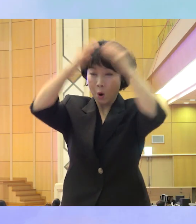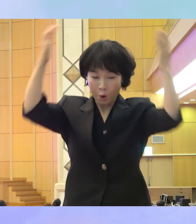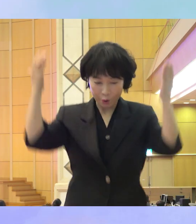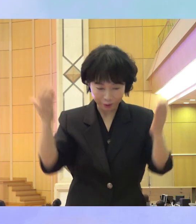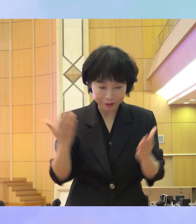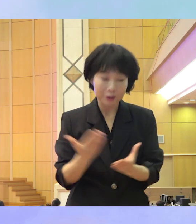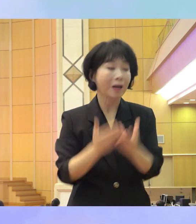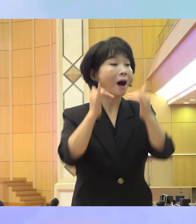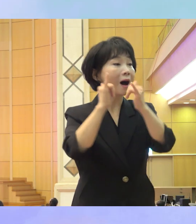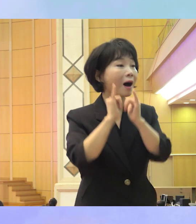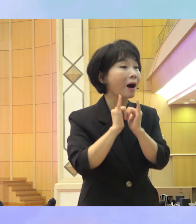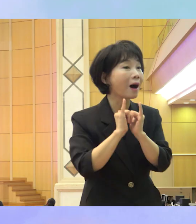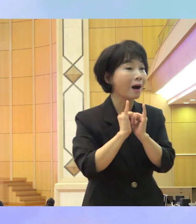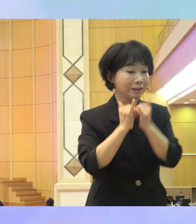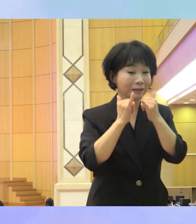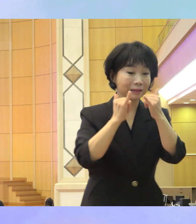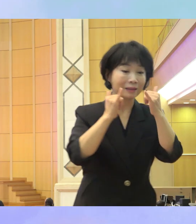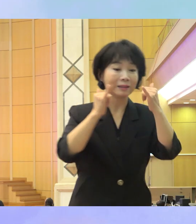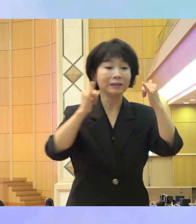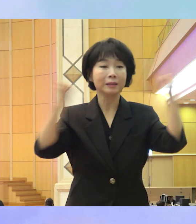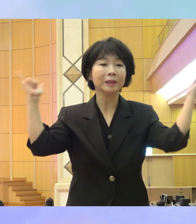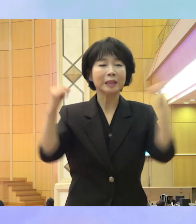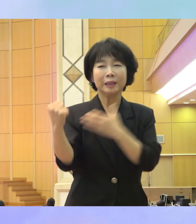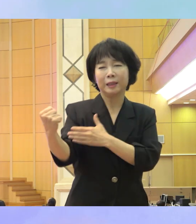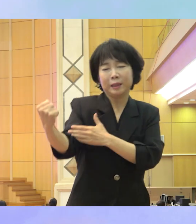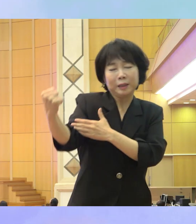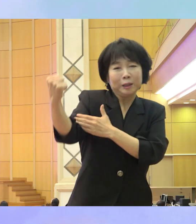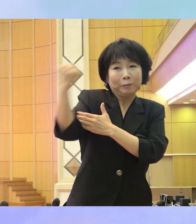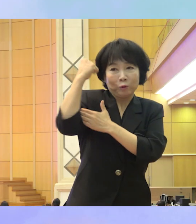부르는 모든 자는